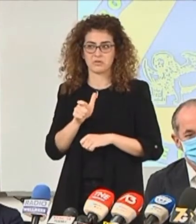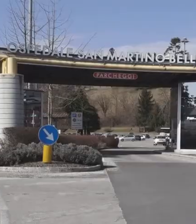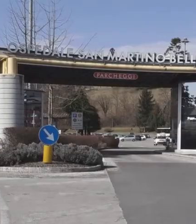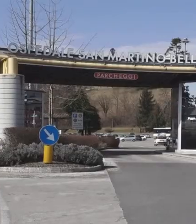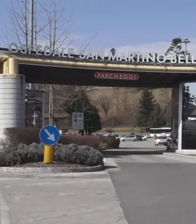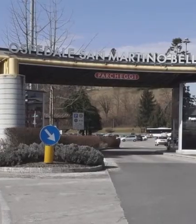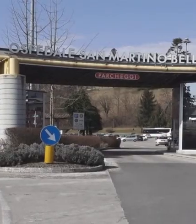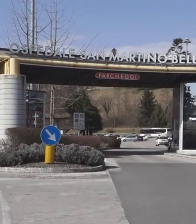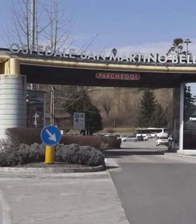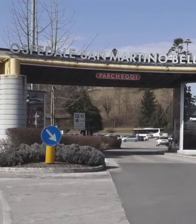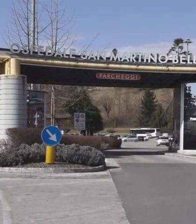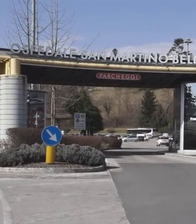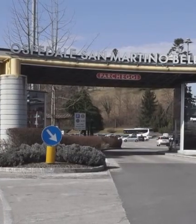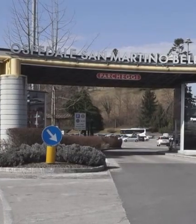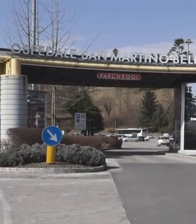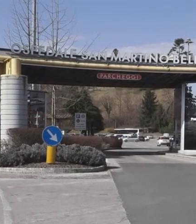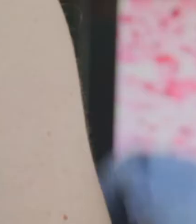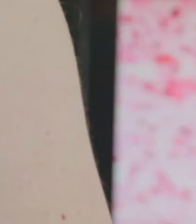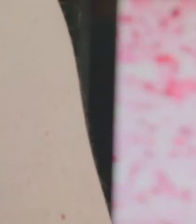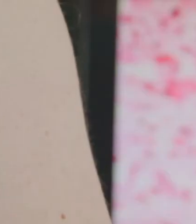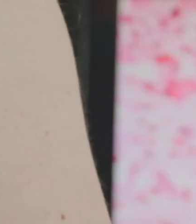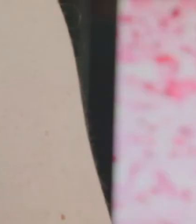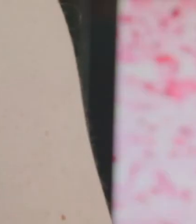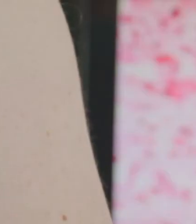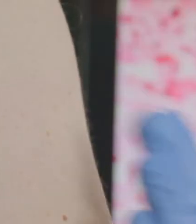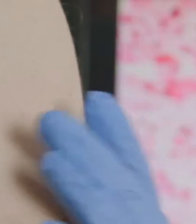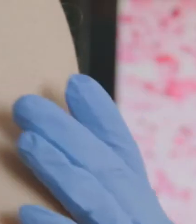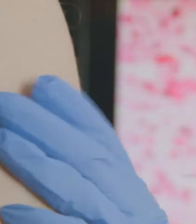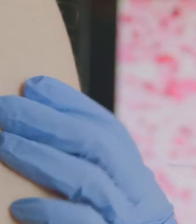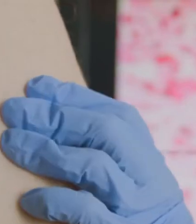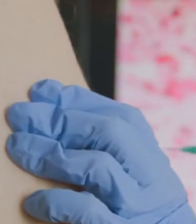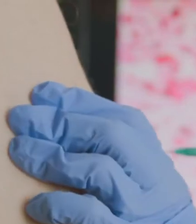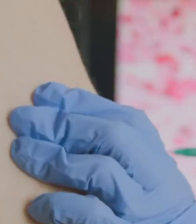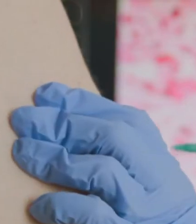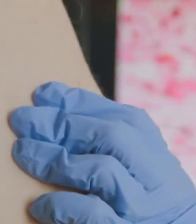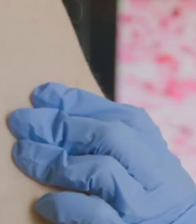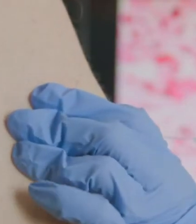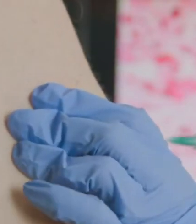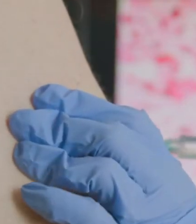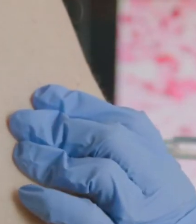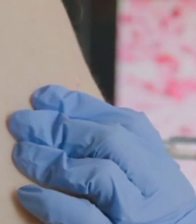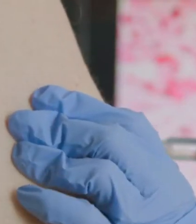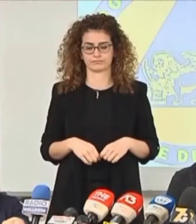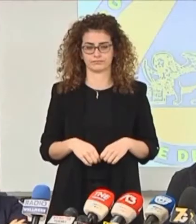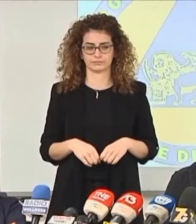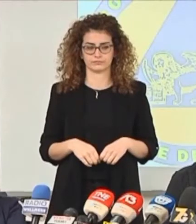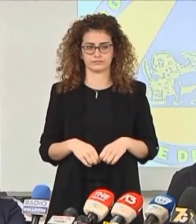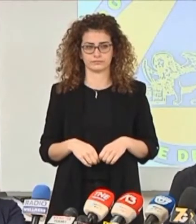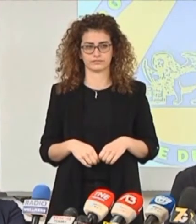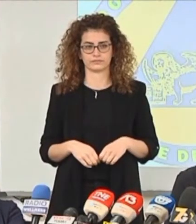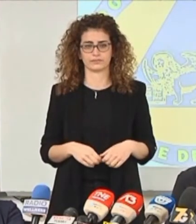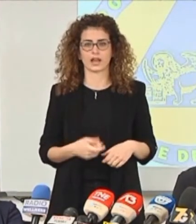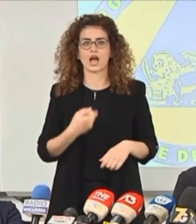peraltro nel portale è pronto all'esordio di nuove sedi vaccinali ovvero quelle all'interno delle aziende chi entrerà